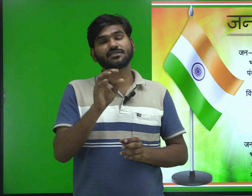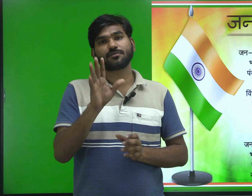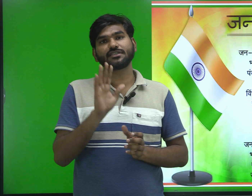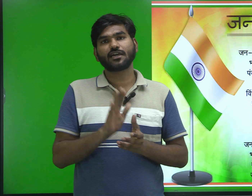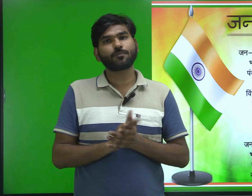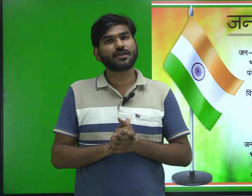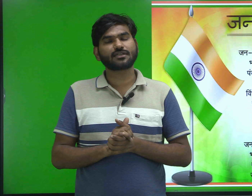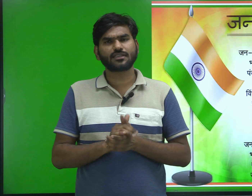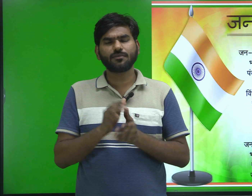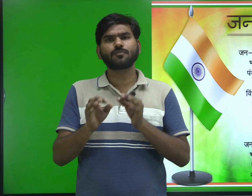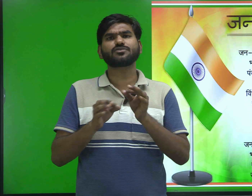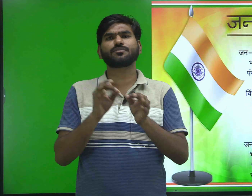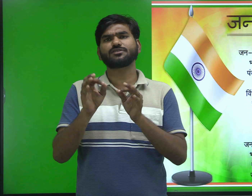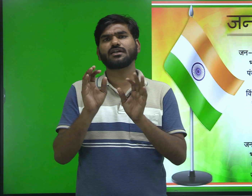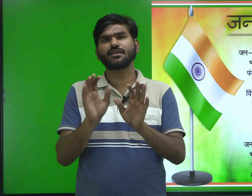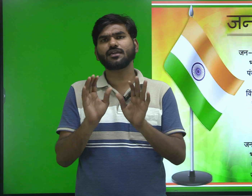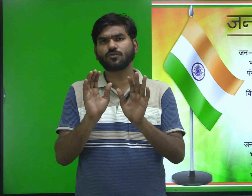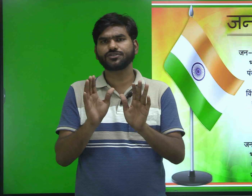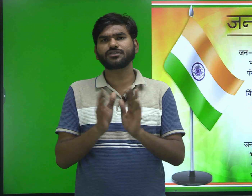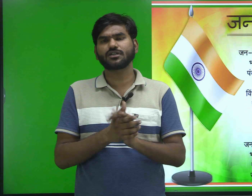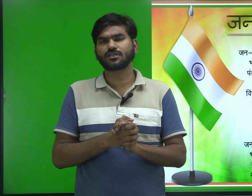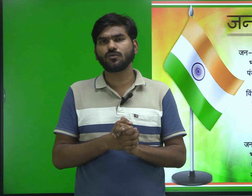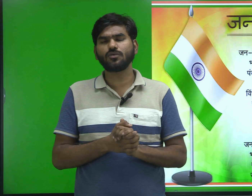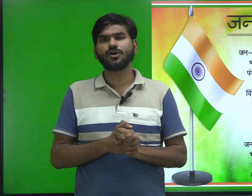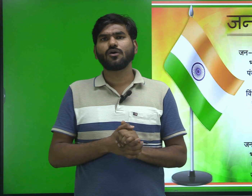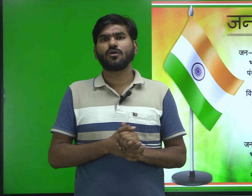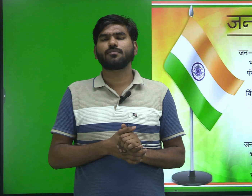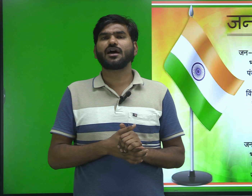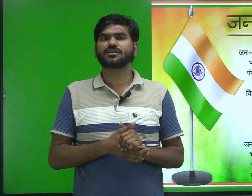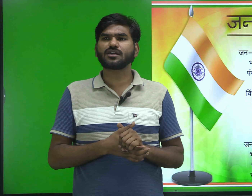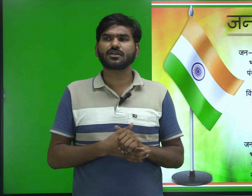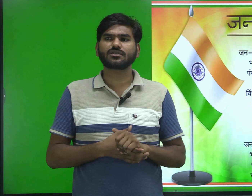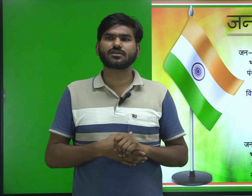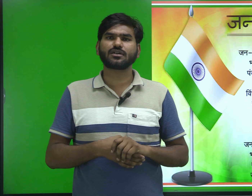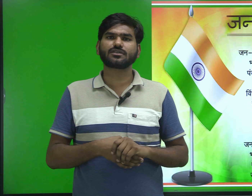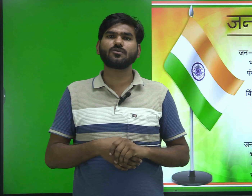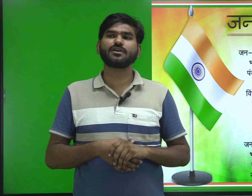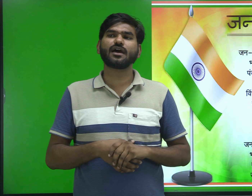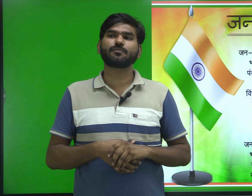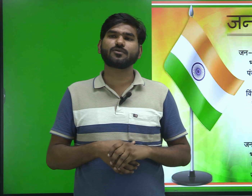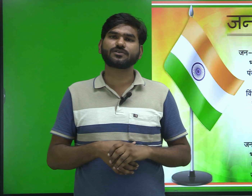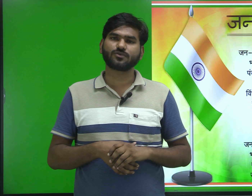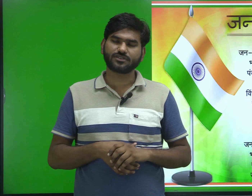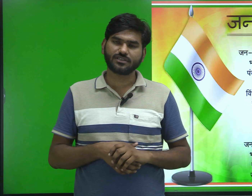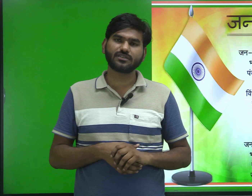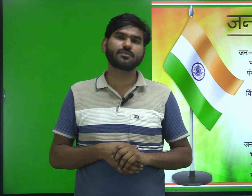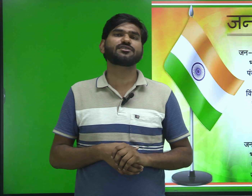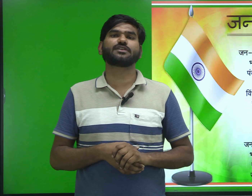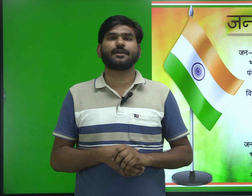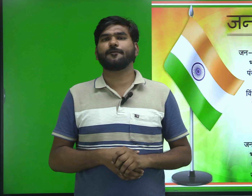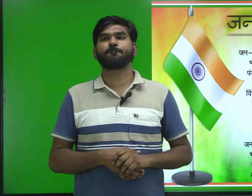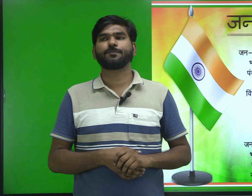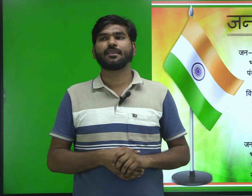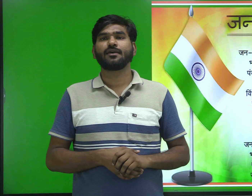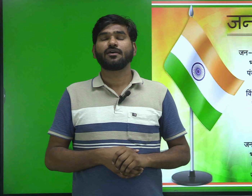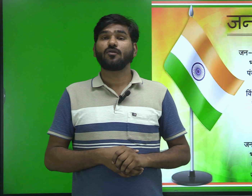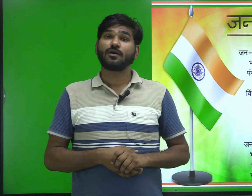समझने का प्रयास करते हैं। मैं आपको समझाने की कोशिश करता हूँ और मैं आशा करता हूँ कि आप लोग इसको अच्छे से समझ जाएँगे।